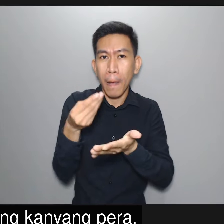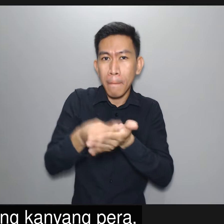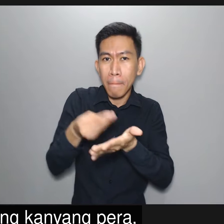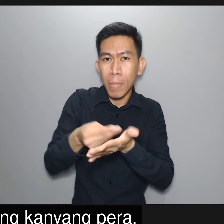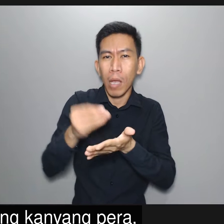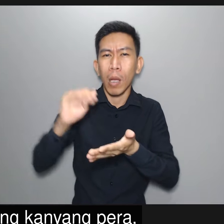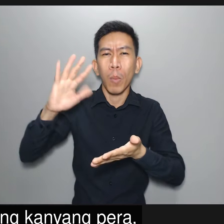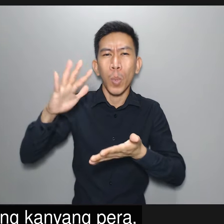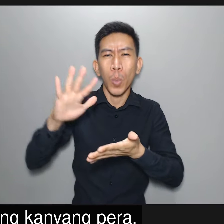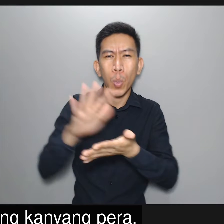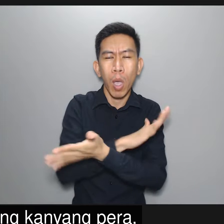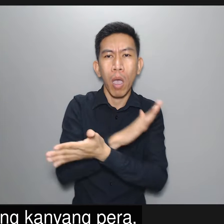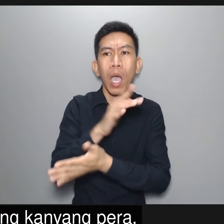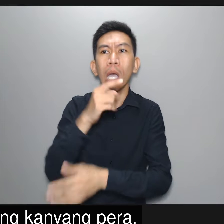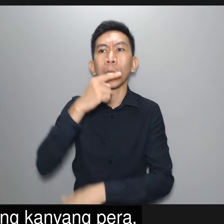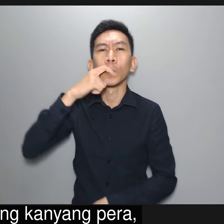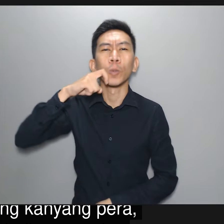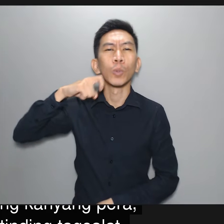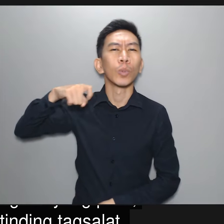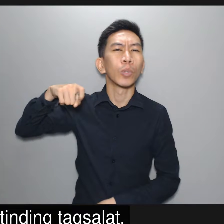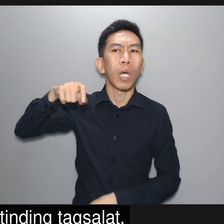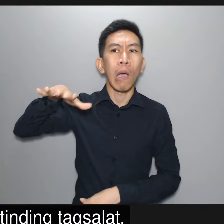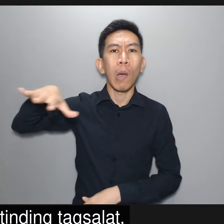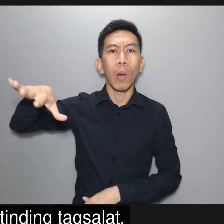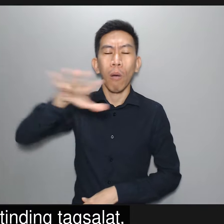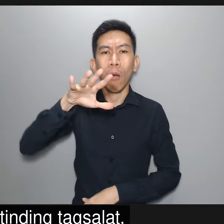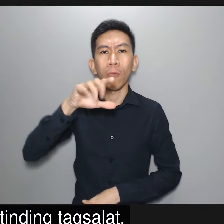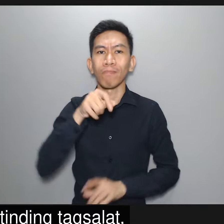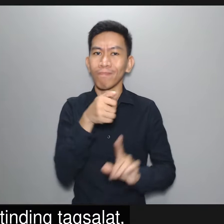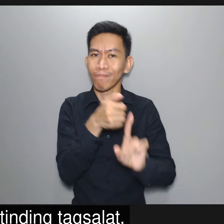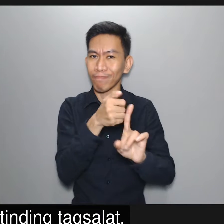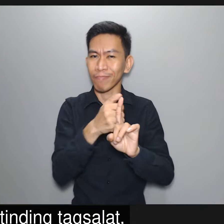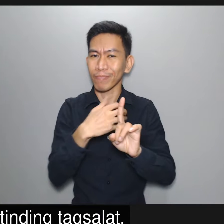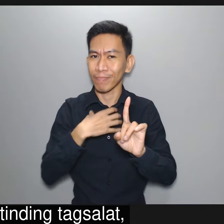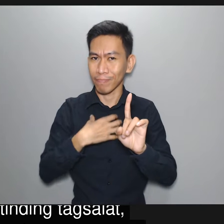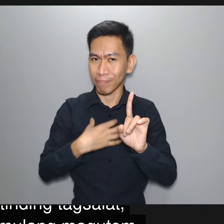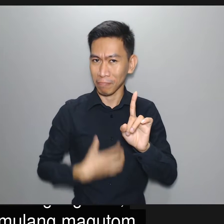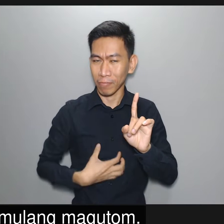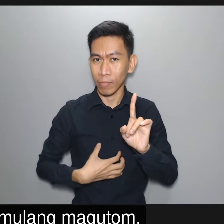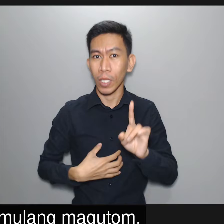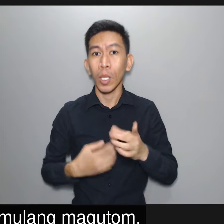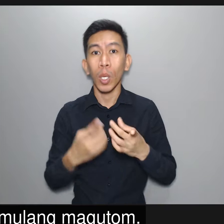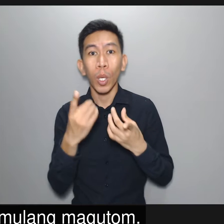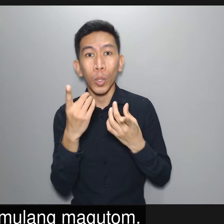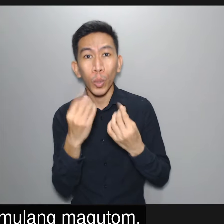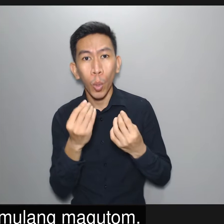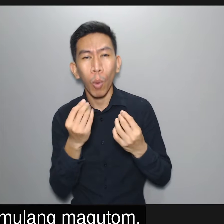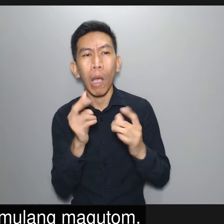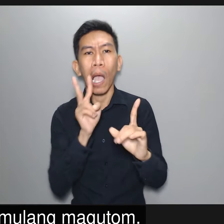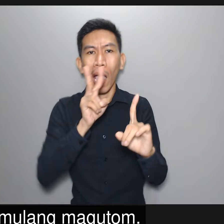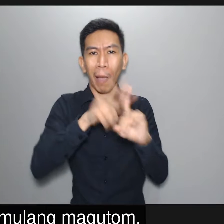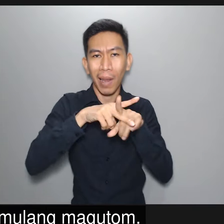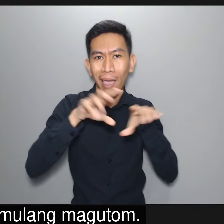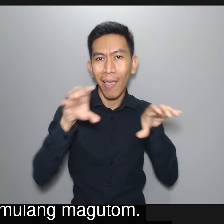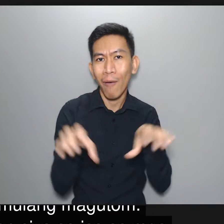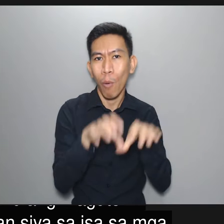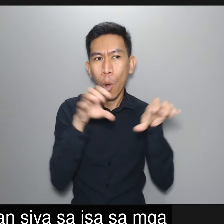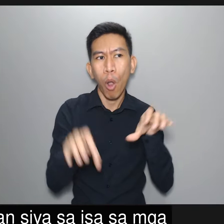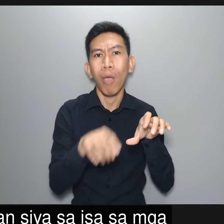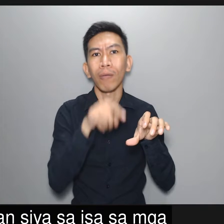kaya't siya ay nagsimulang magutom. Kaya naman namasukan siya sa isa sa mga mamamayan ng bayang